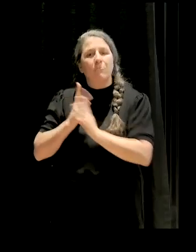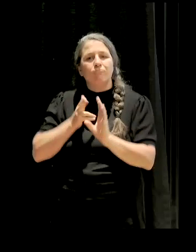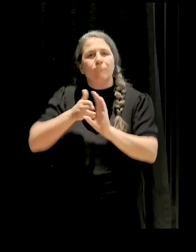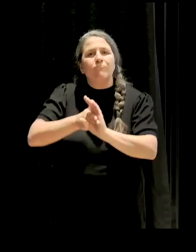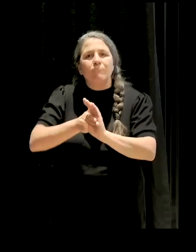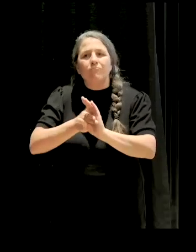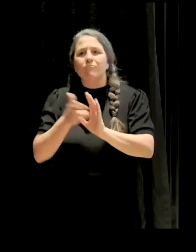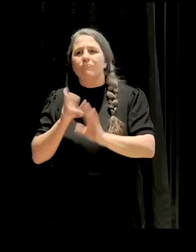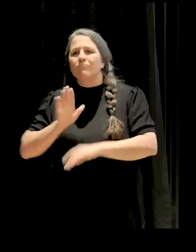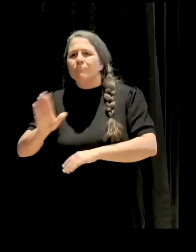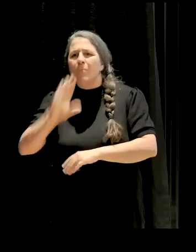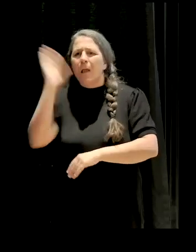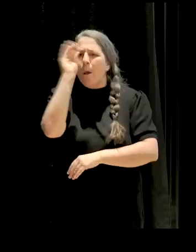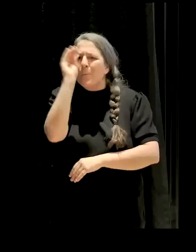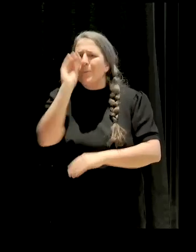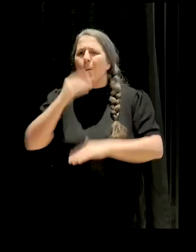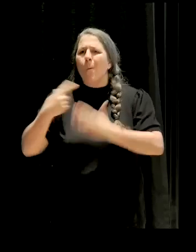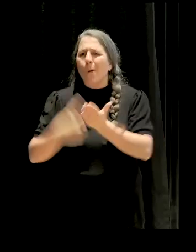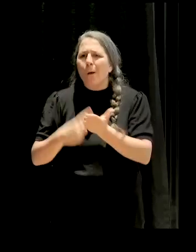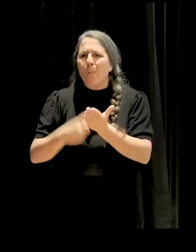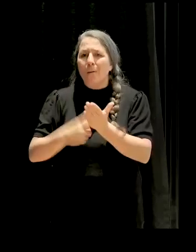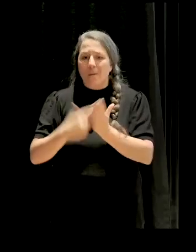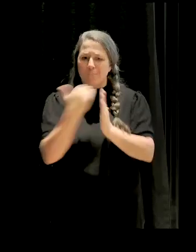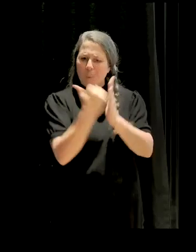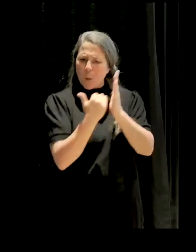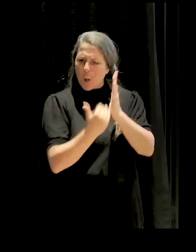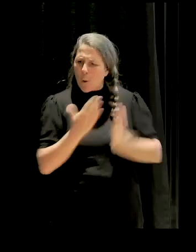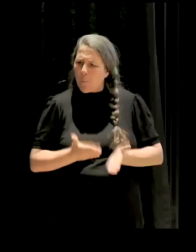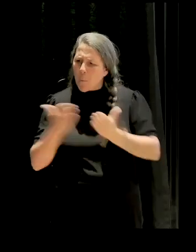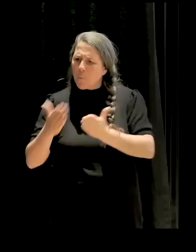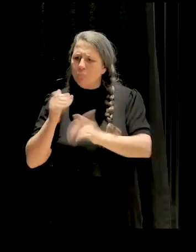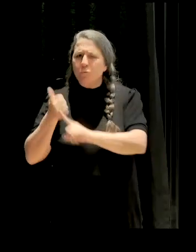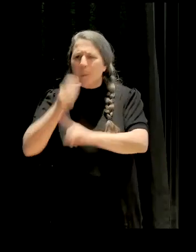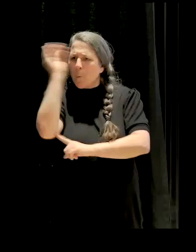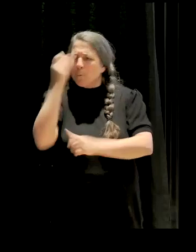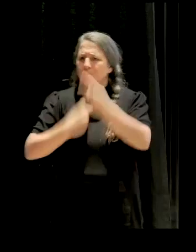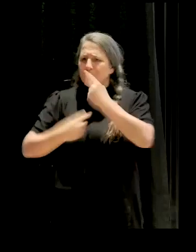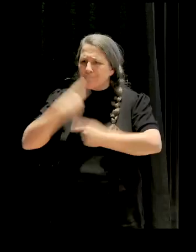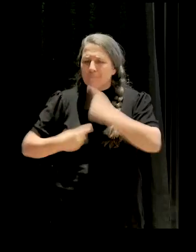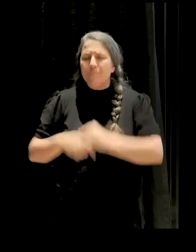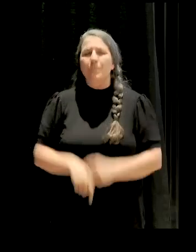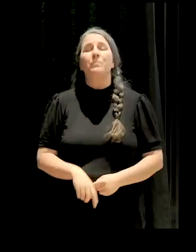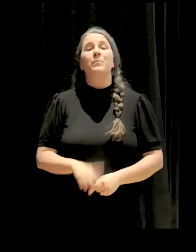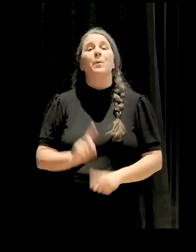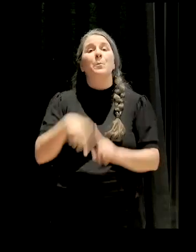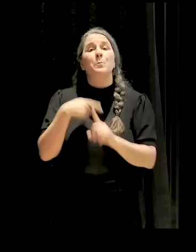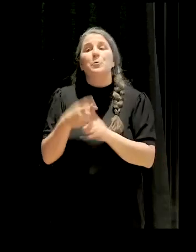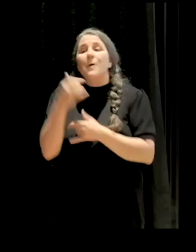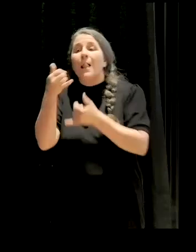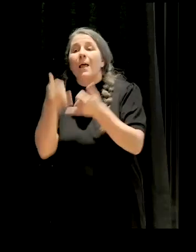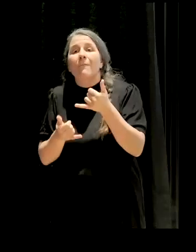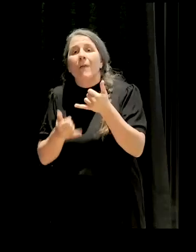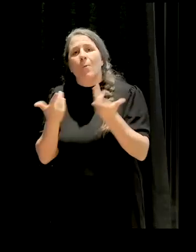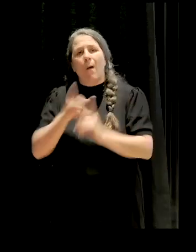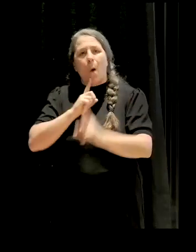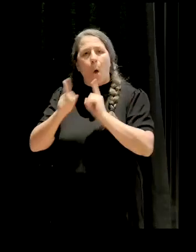donner leur avis, leurs commentaires sur le protocole qui était proposé. Puis, finalement, à une entrevue individuelle à la fin du processus pour